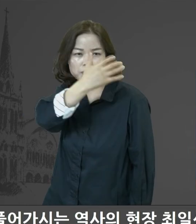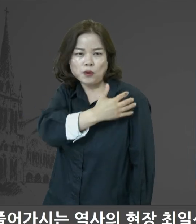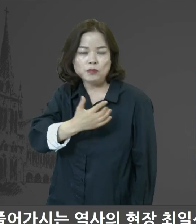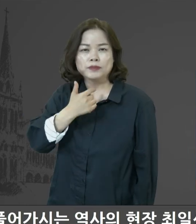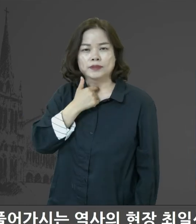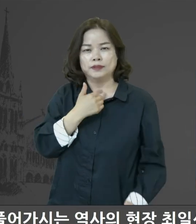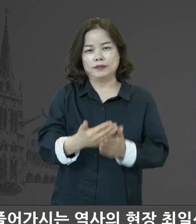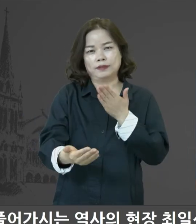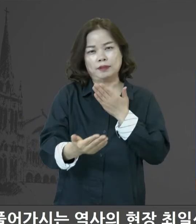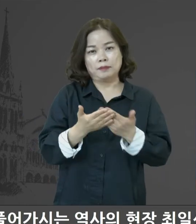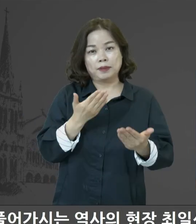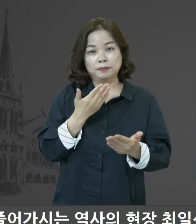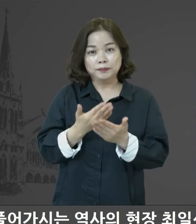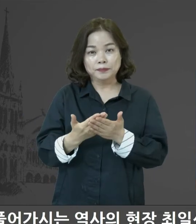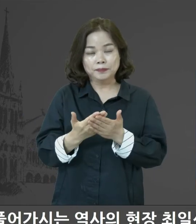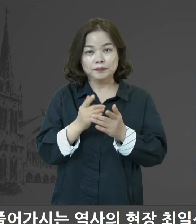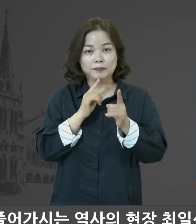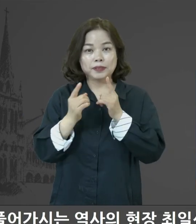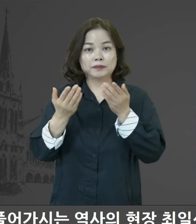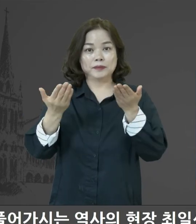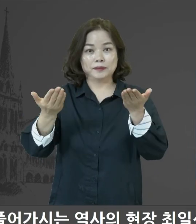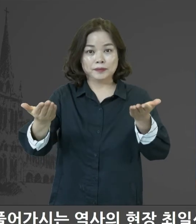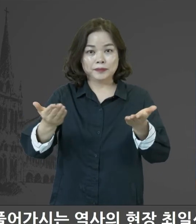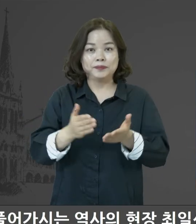체험하는 사람이라는 것을 말합니다.